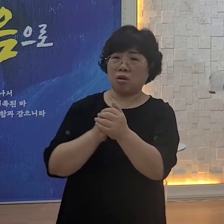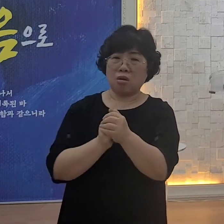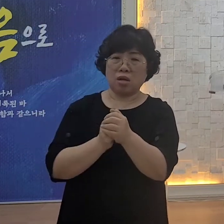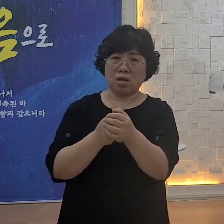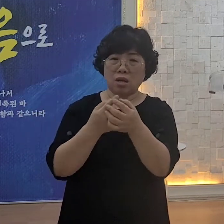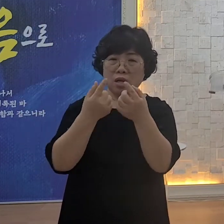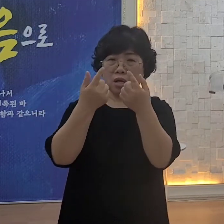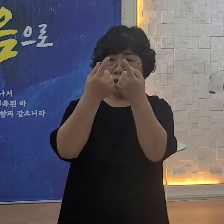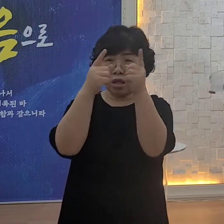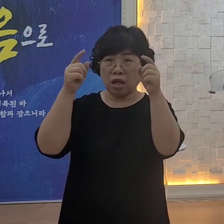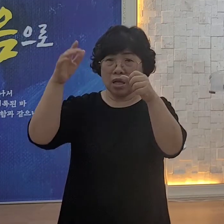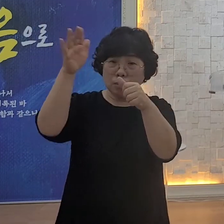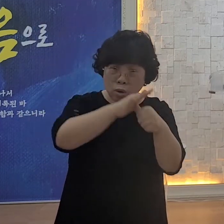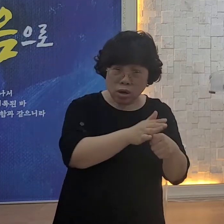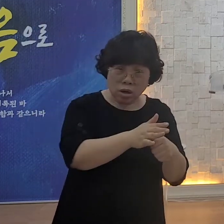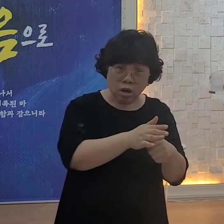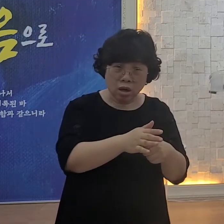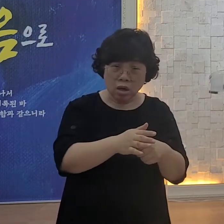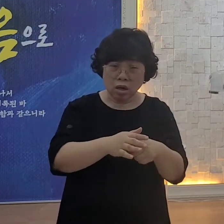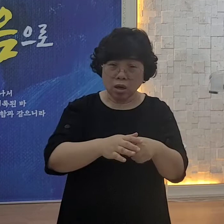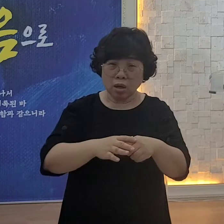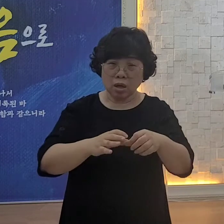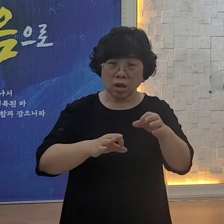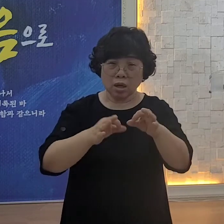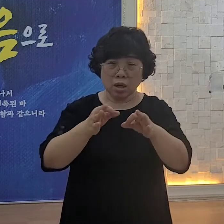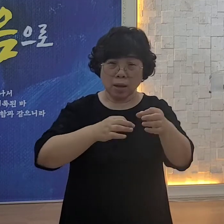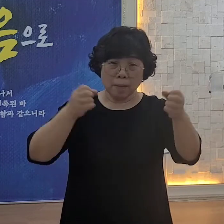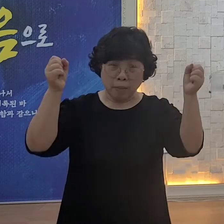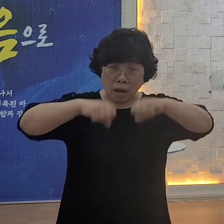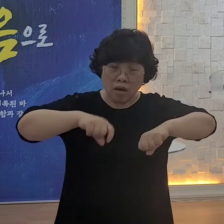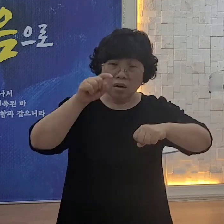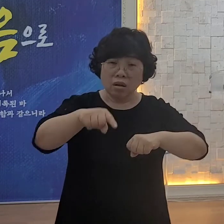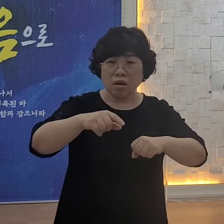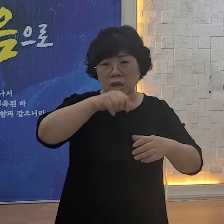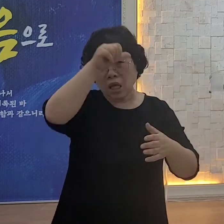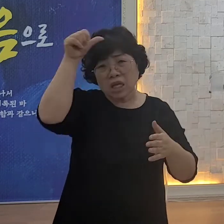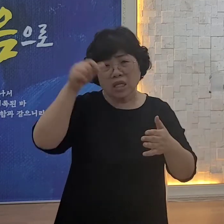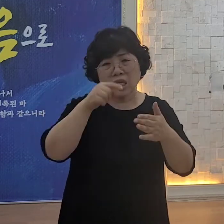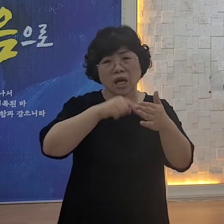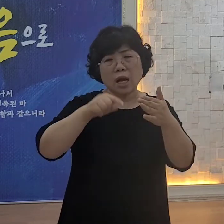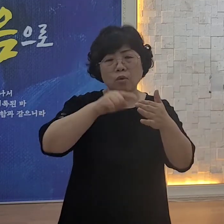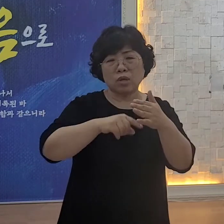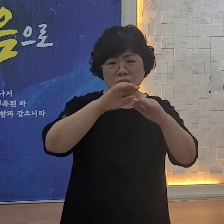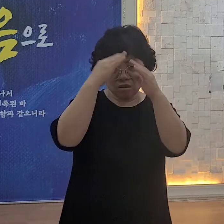떨어지고 또는 부도가 나는 게 내 인생에서 이게 떡이다.